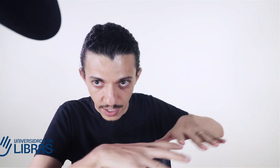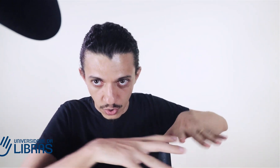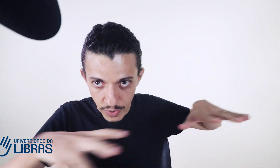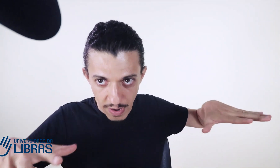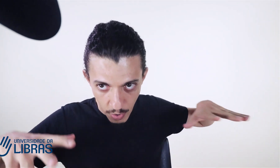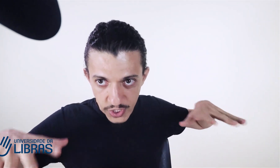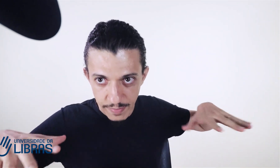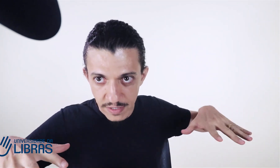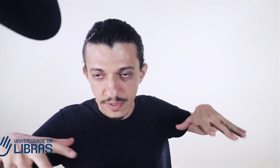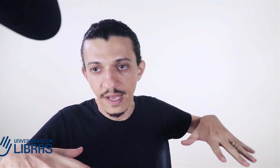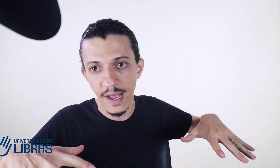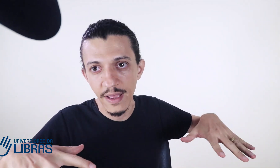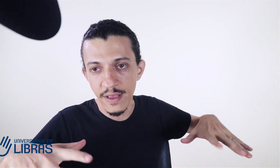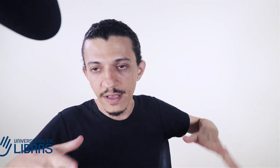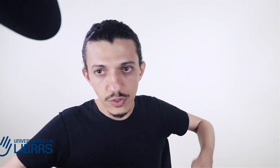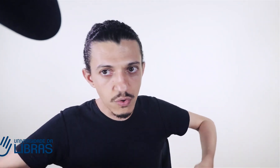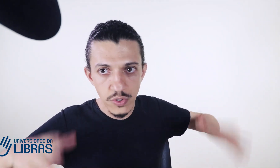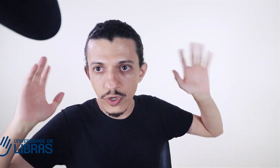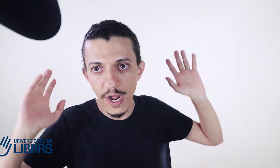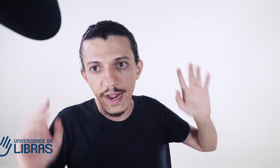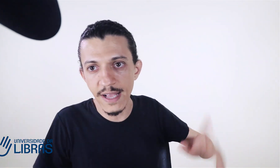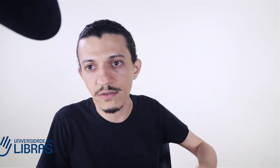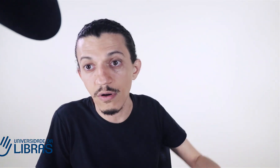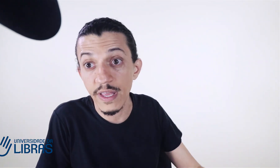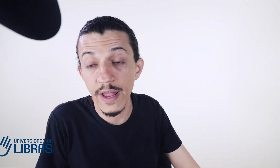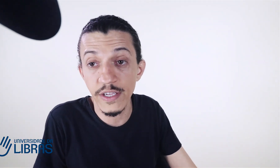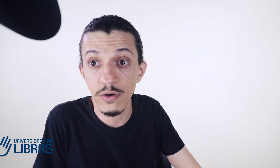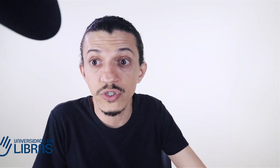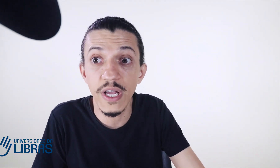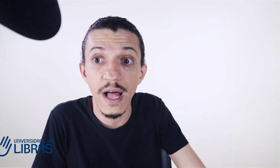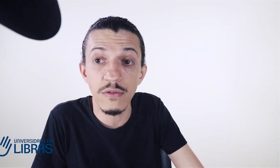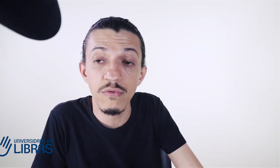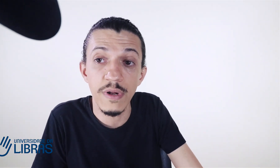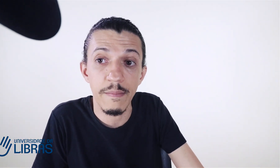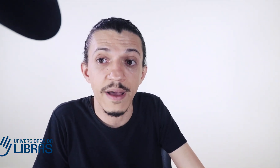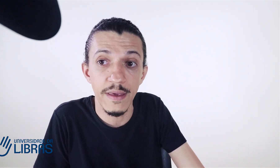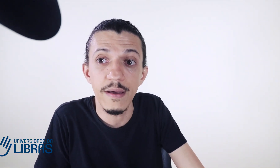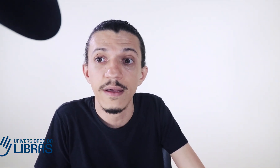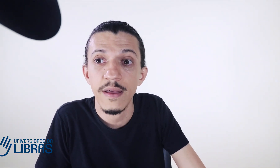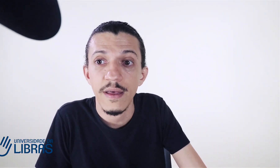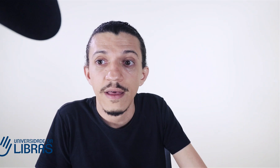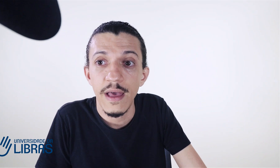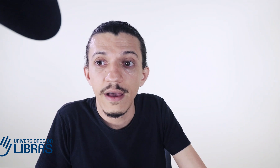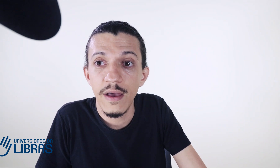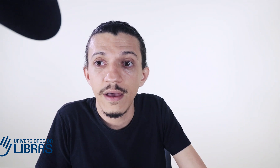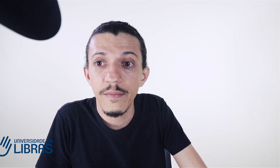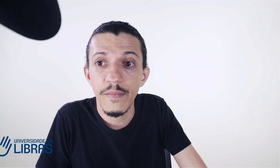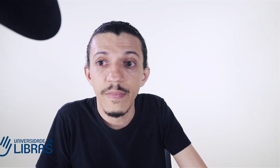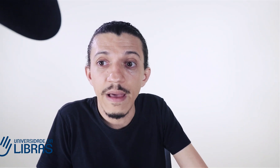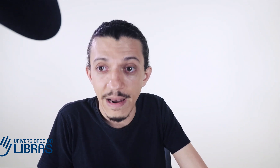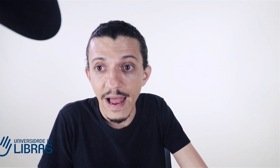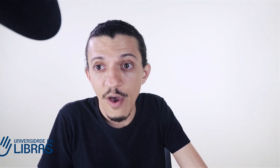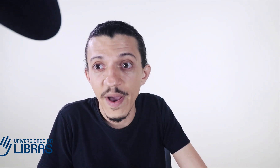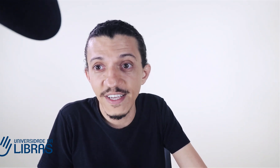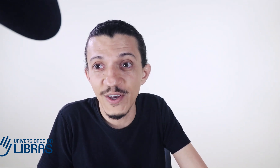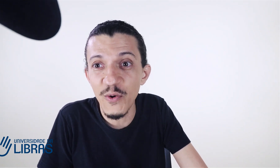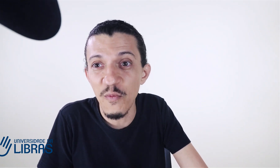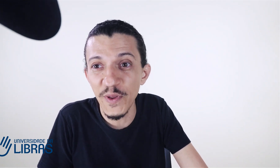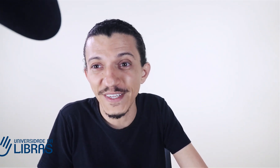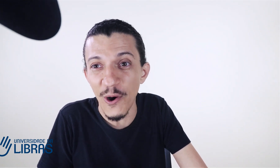grandona, uma rocha mesmo que está lá. Tu constrói a casa igual tem na região de Igatu, na Bahia. Lá é uma região com muitas